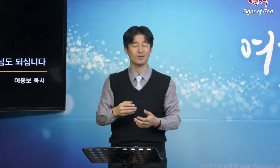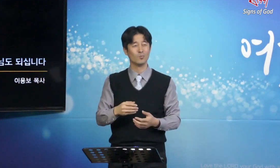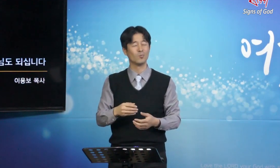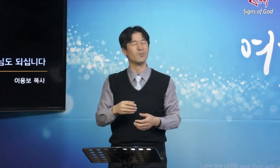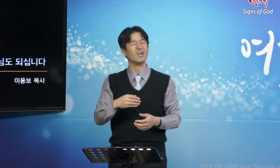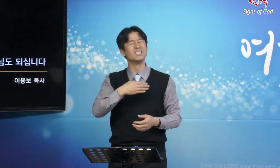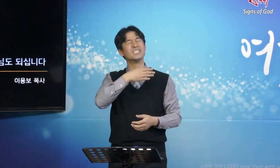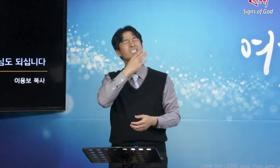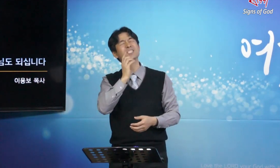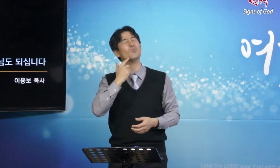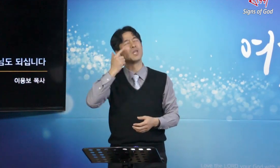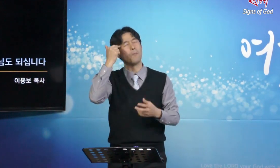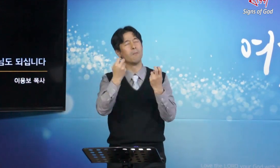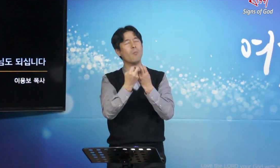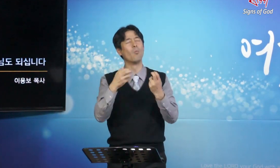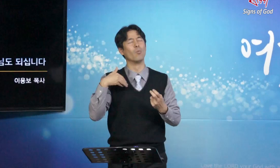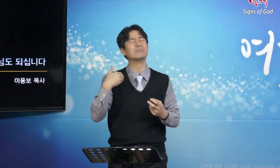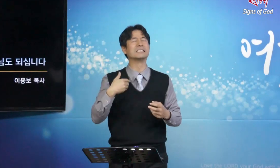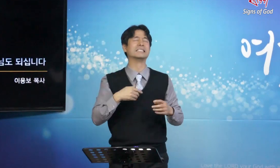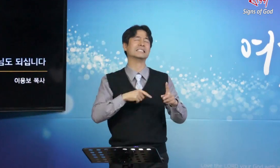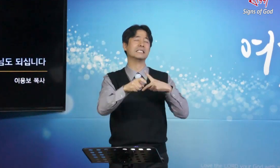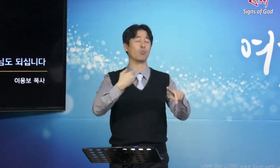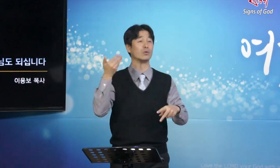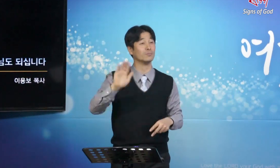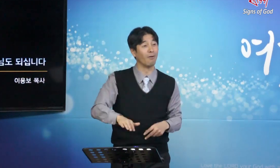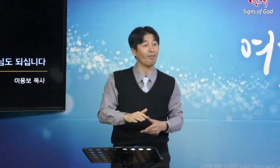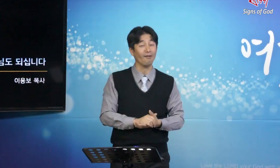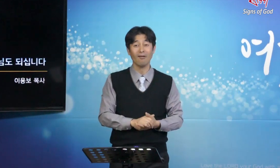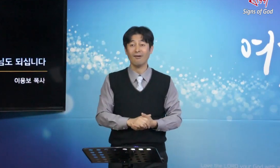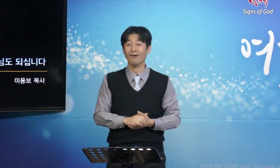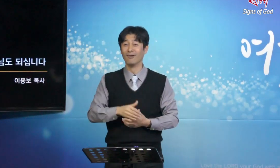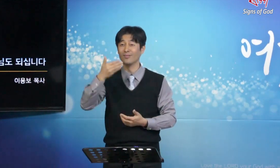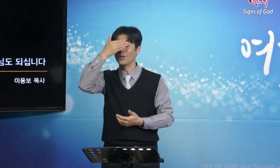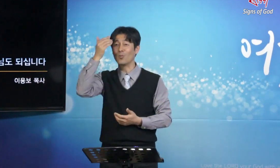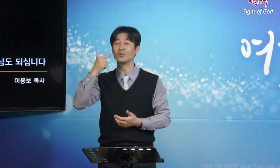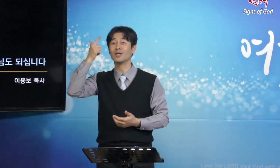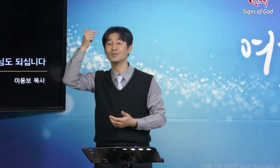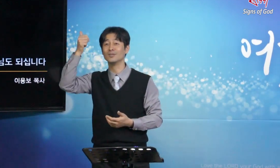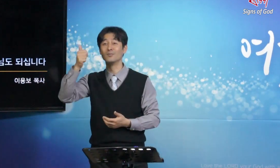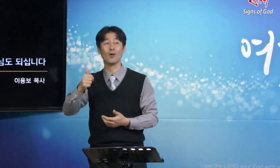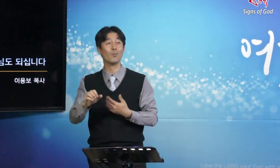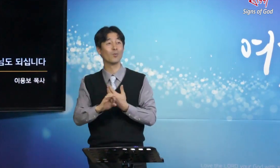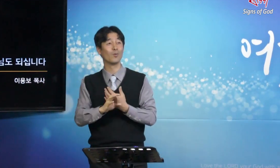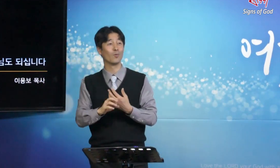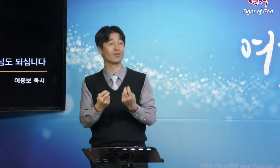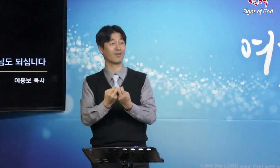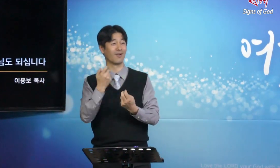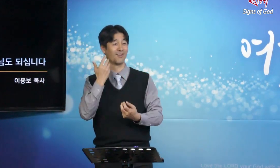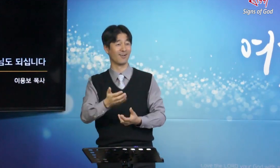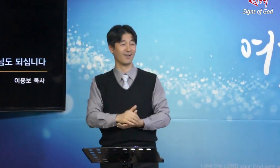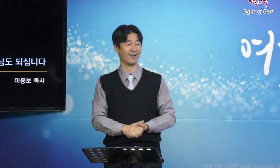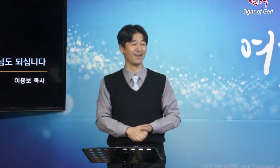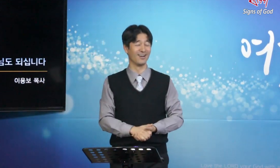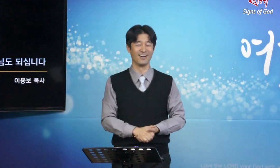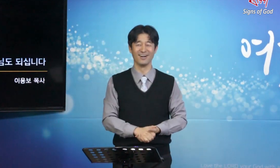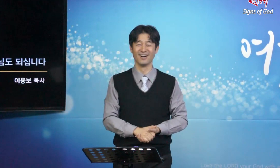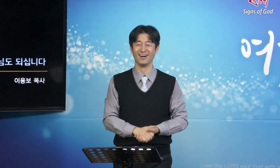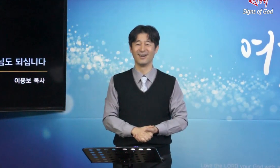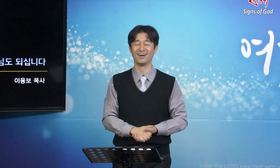영상들을 올려서 함께하면 좋을 것 같아요. 물론 나이가 드신 분들이라면 이해가 될 것 같아요. 잘